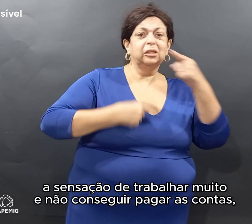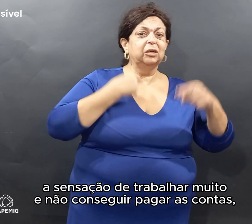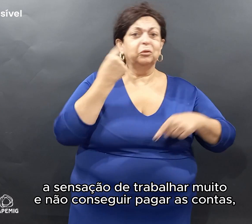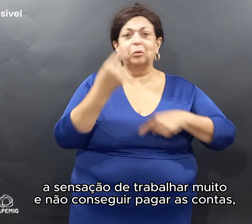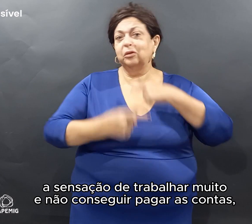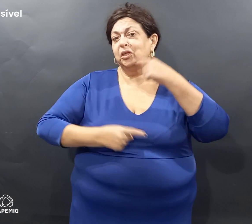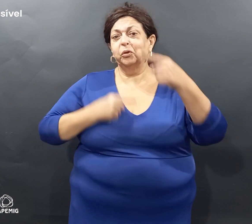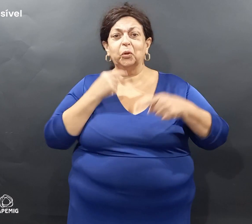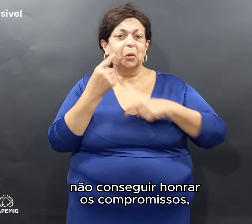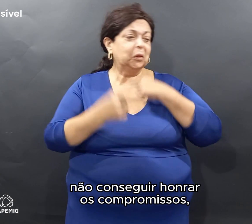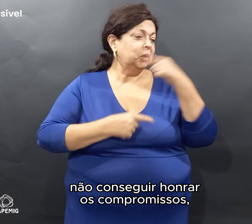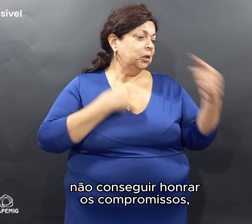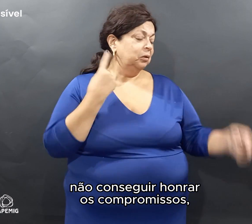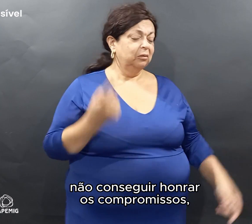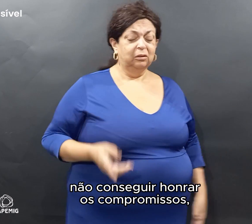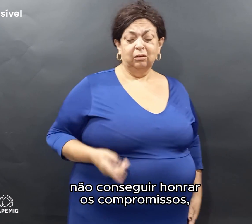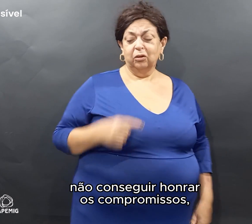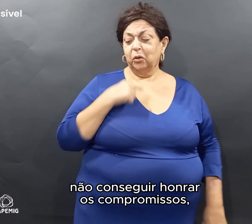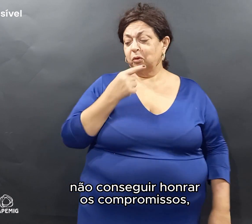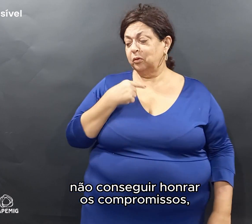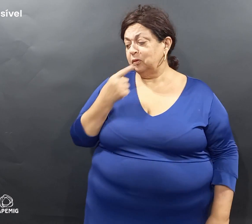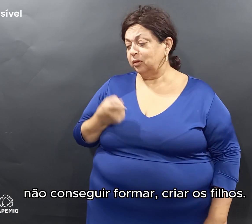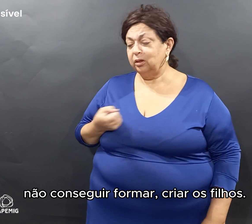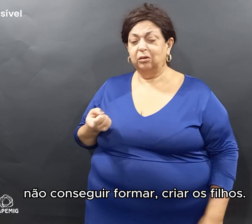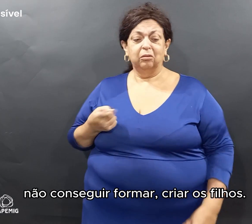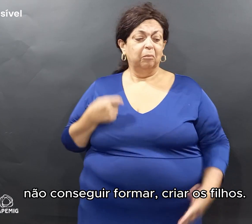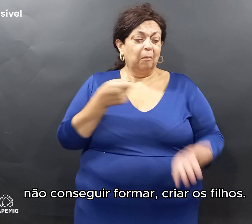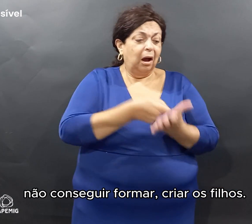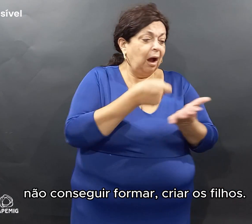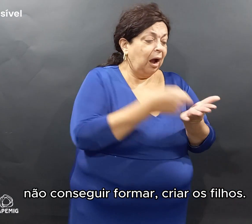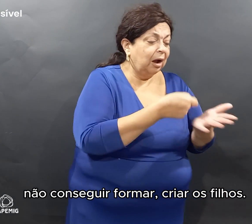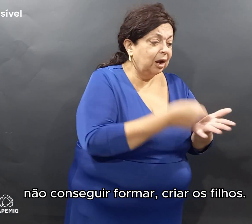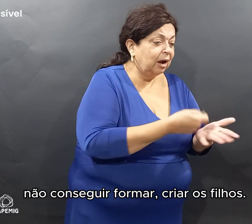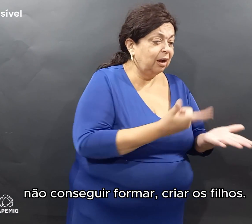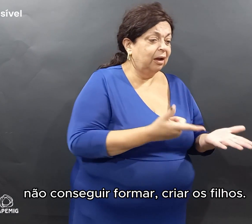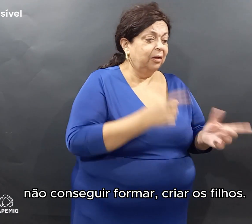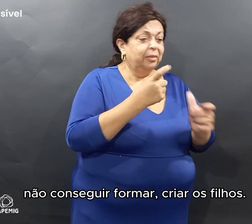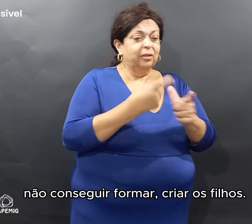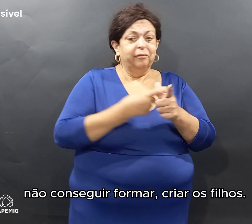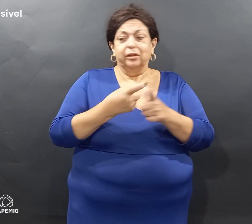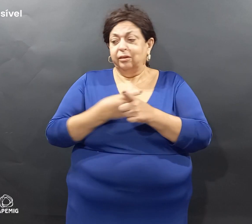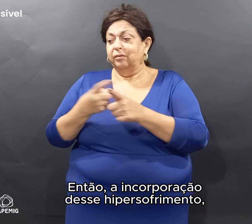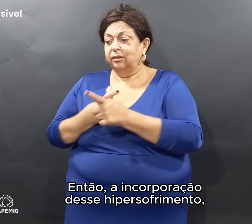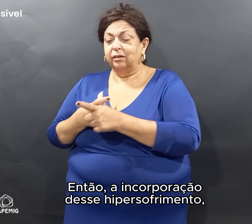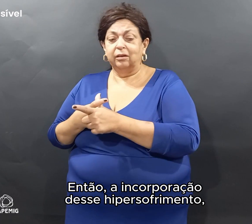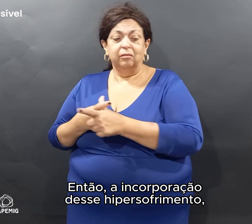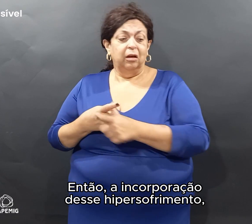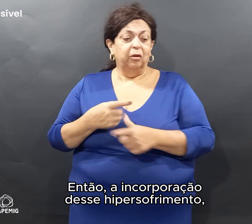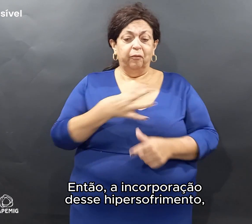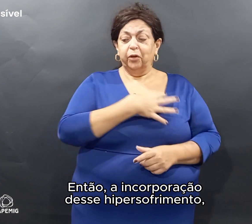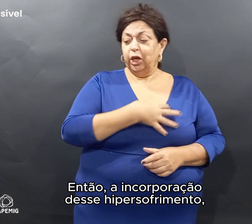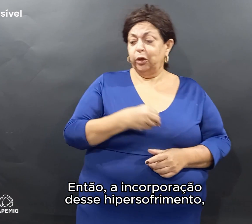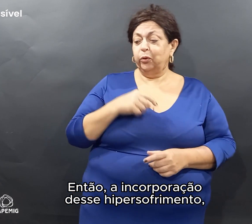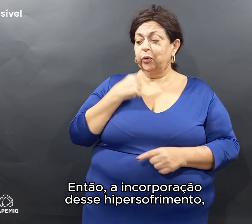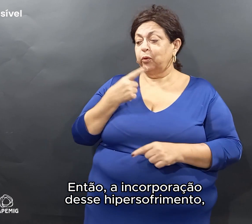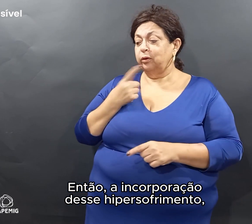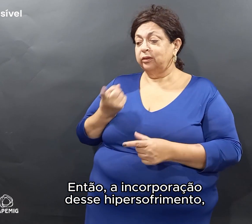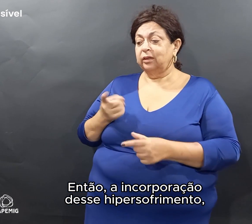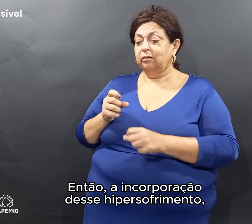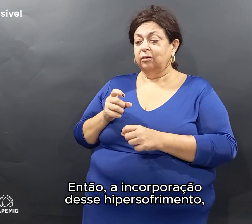pagar as contas, não conseguir honrar os compromissos, não conseguir formar, criar os filhos, né? Então, a incorporação